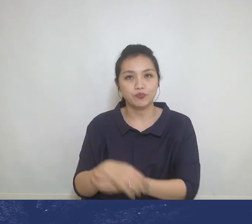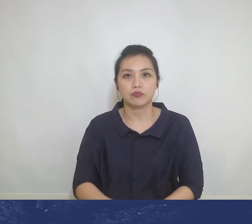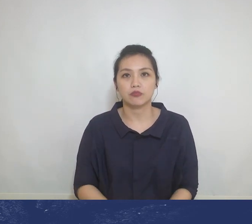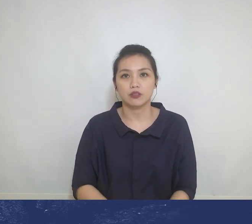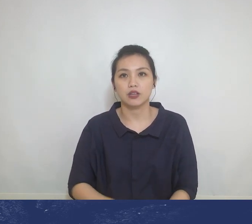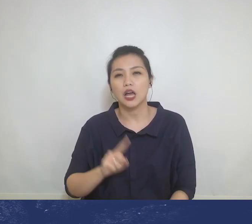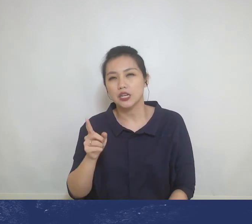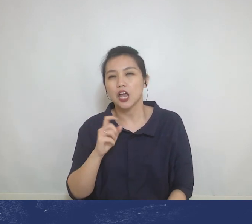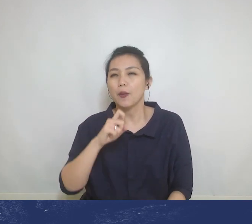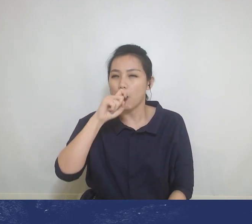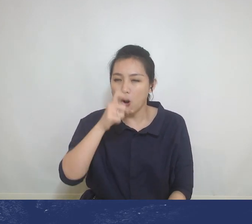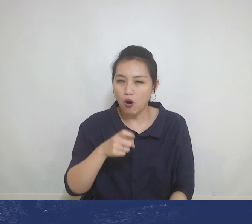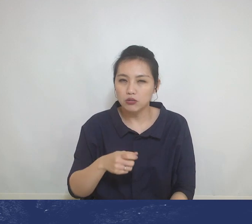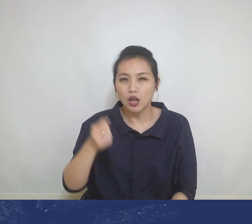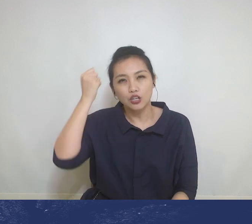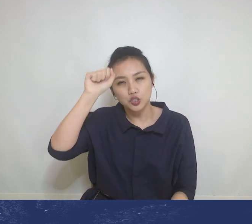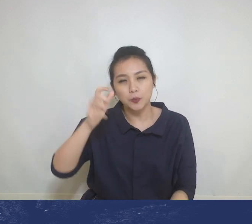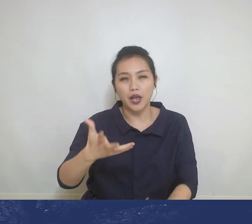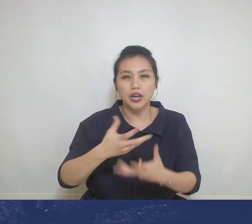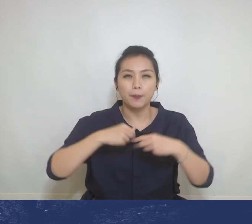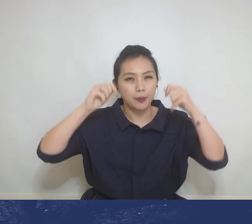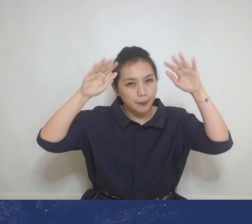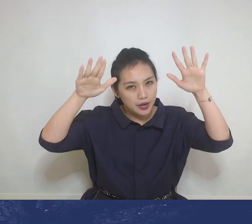membohongi untuk kemudian dapat berkat.